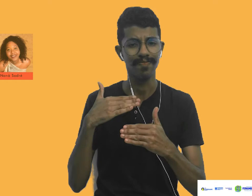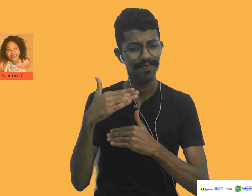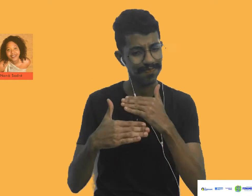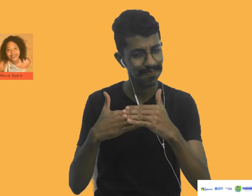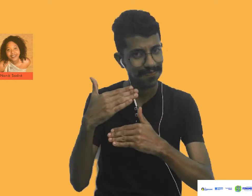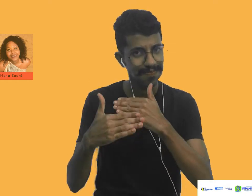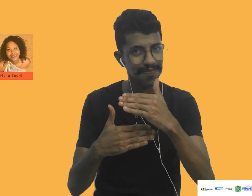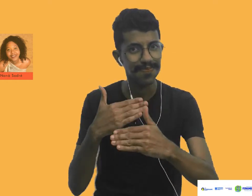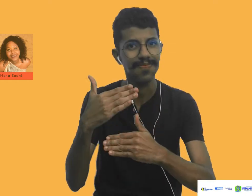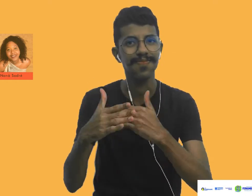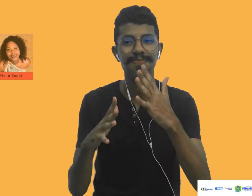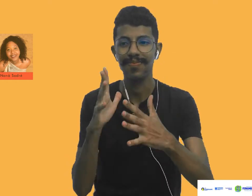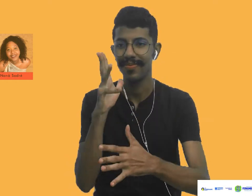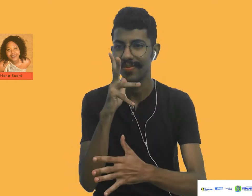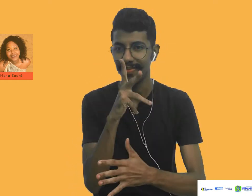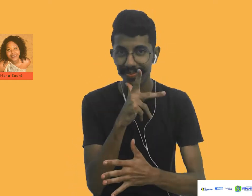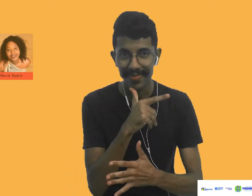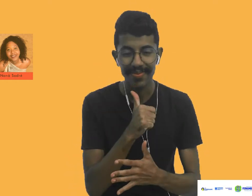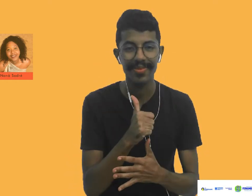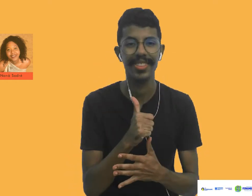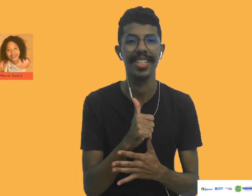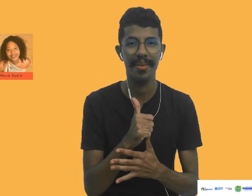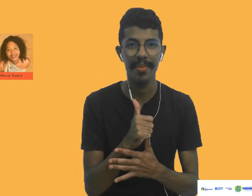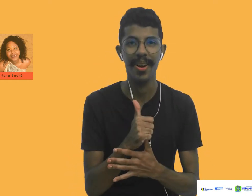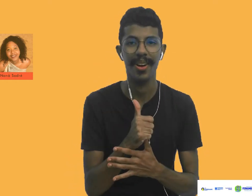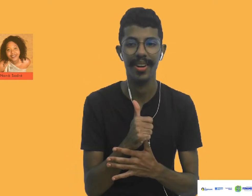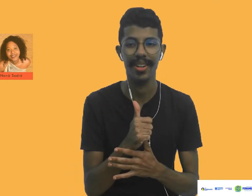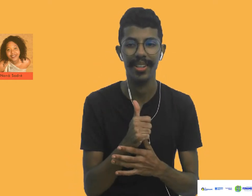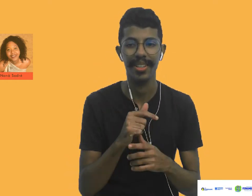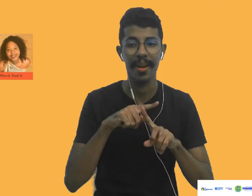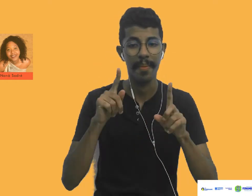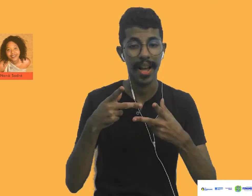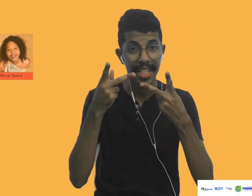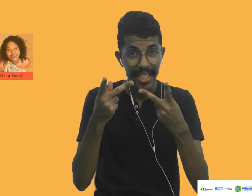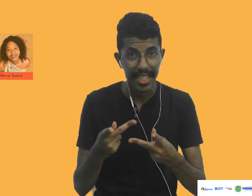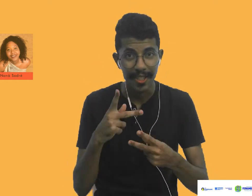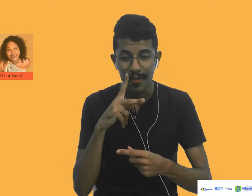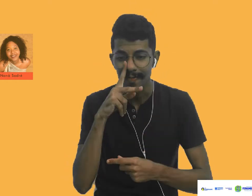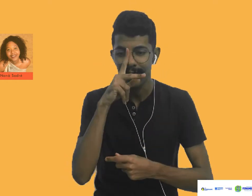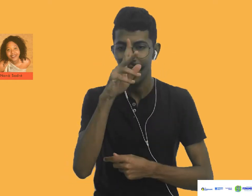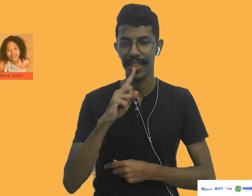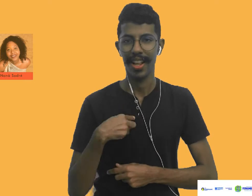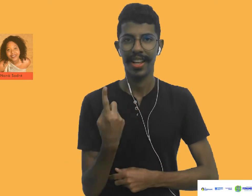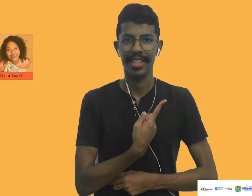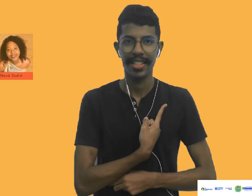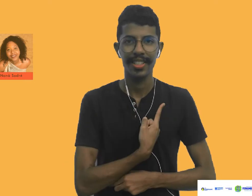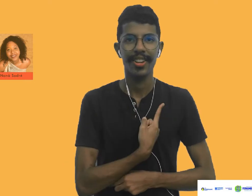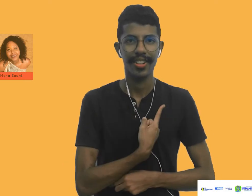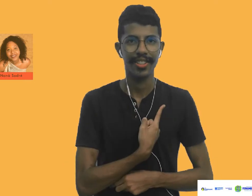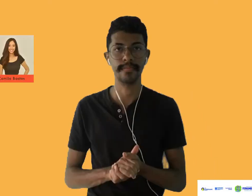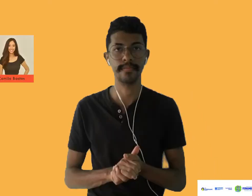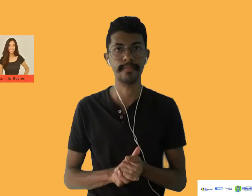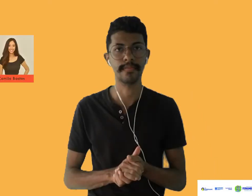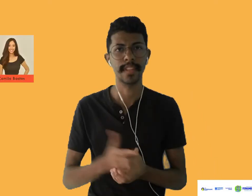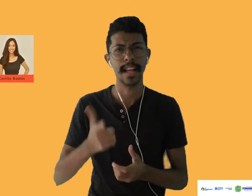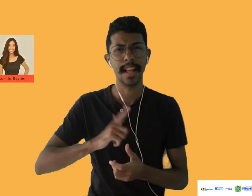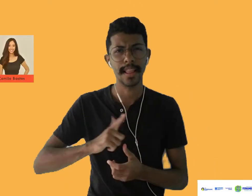tá? Então, o caminho é longo. E o caminho longo nos